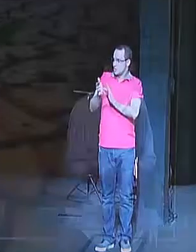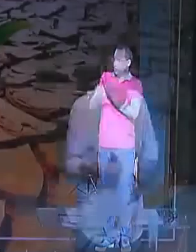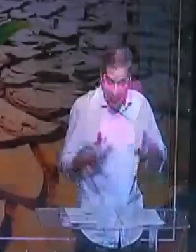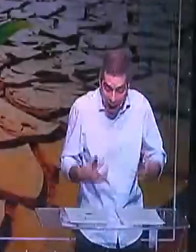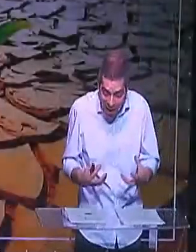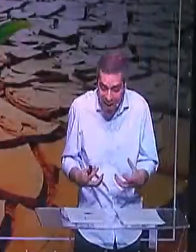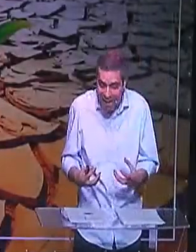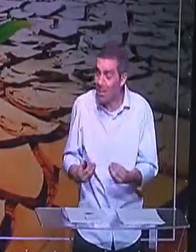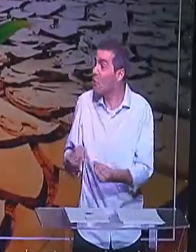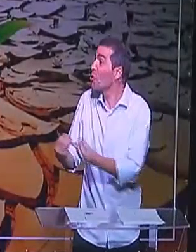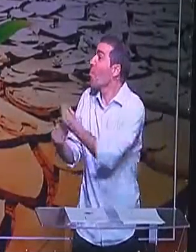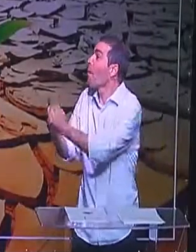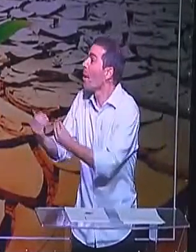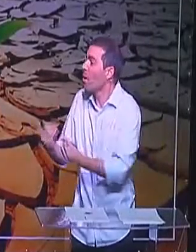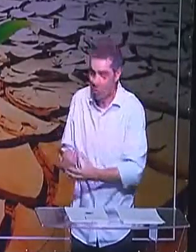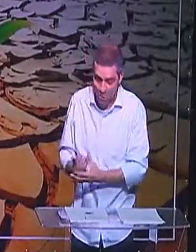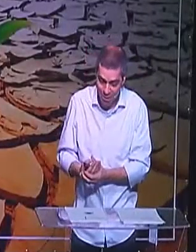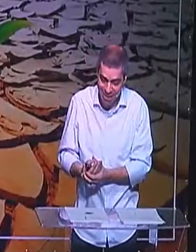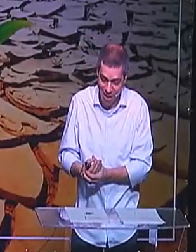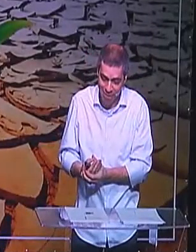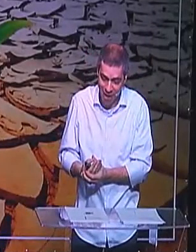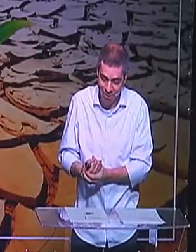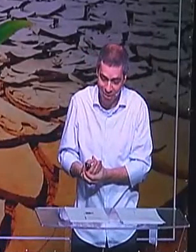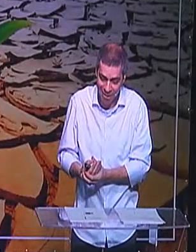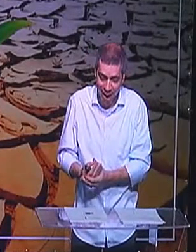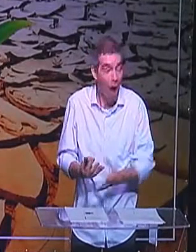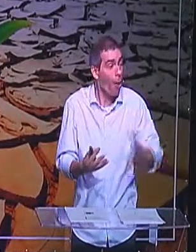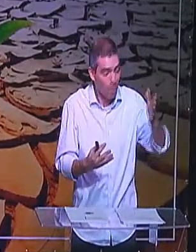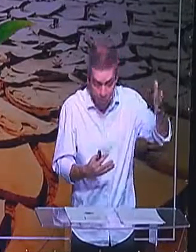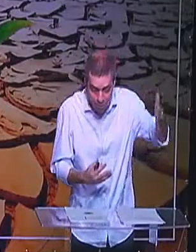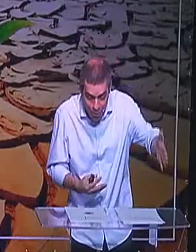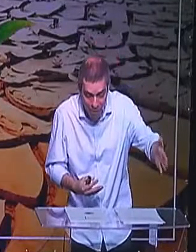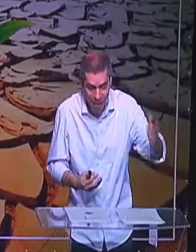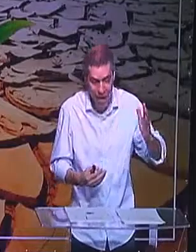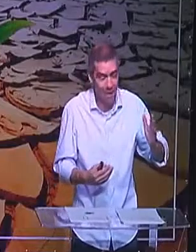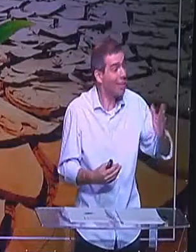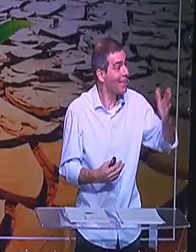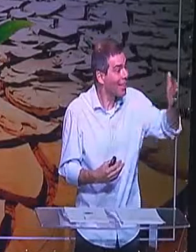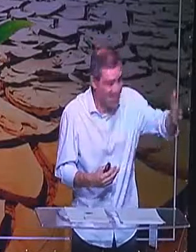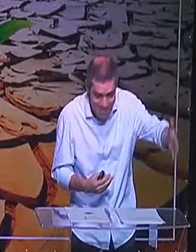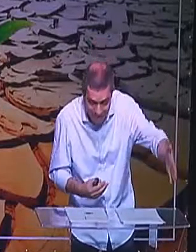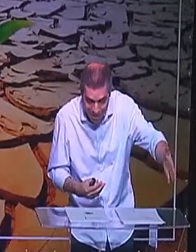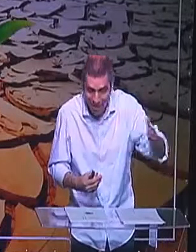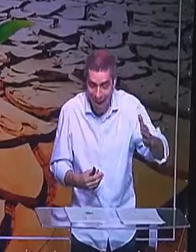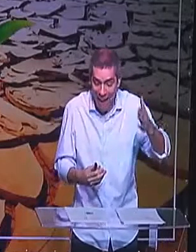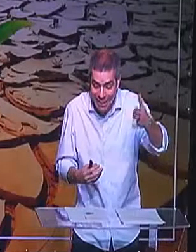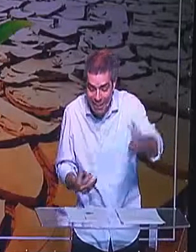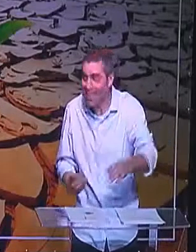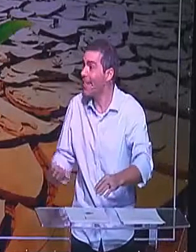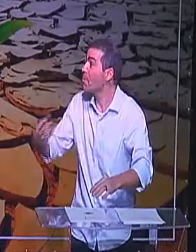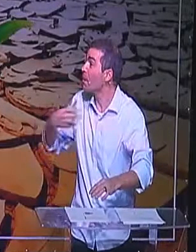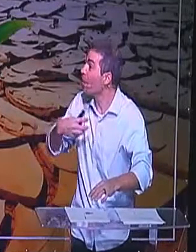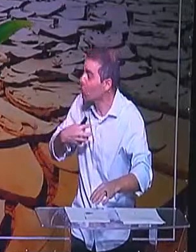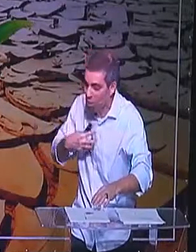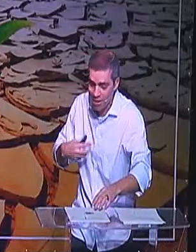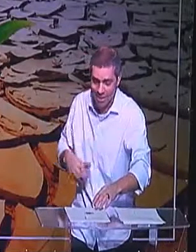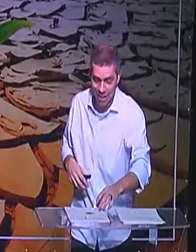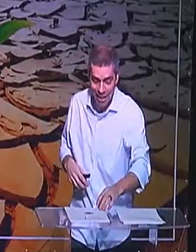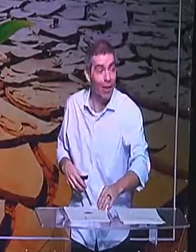lei a lei teve o seu papel no antigo testamento ao apontar o pecado a intenção a tendência